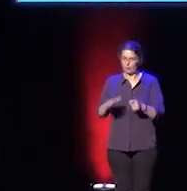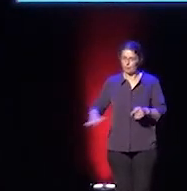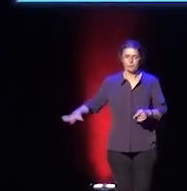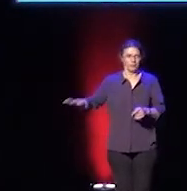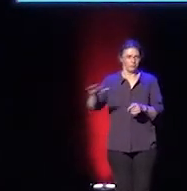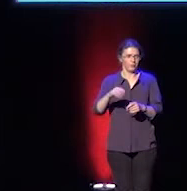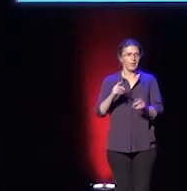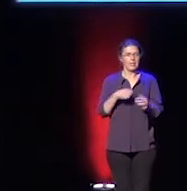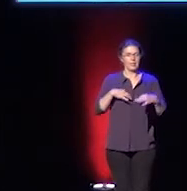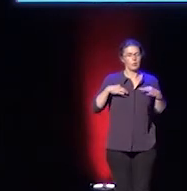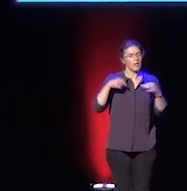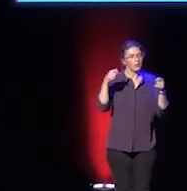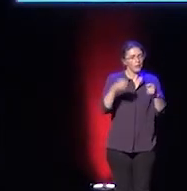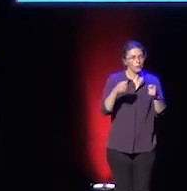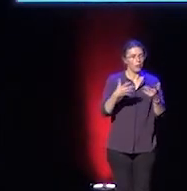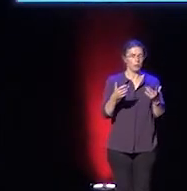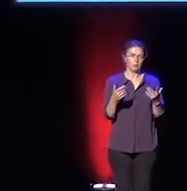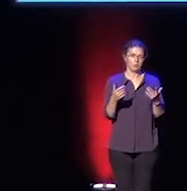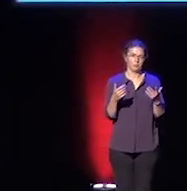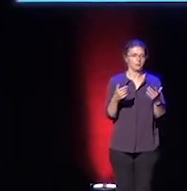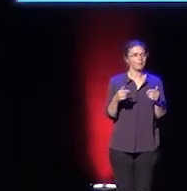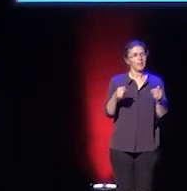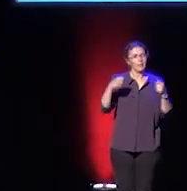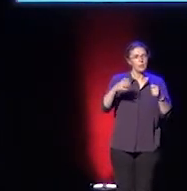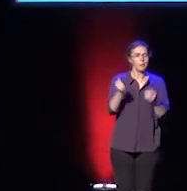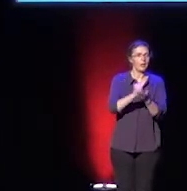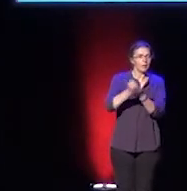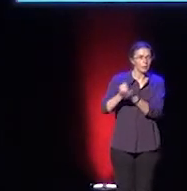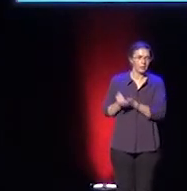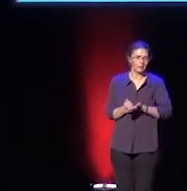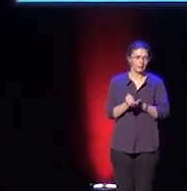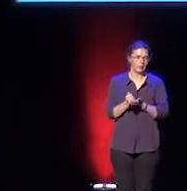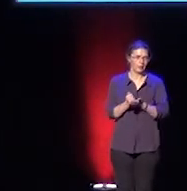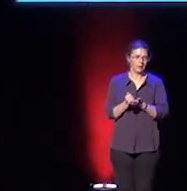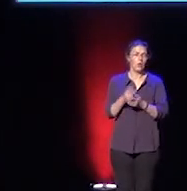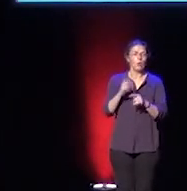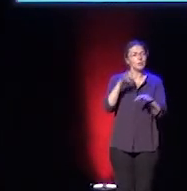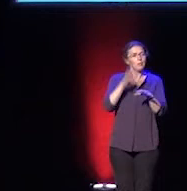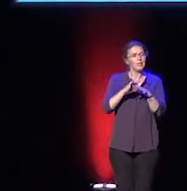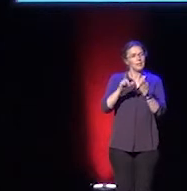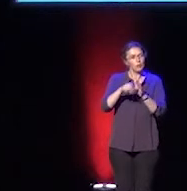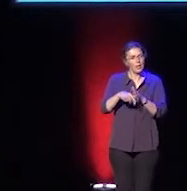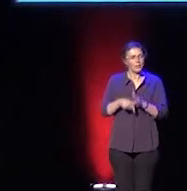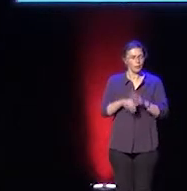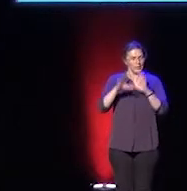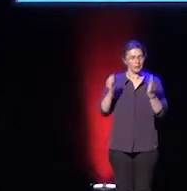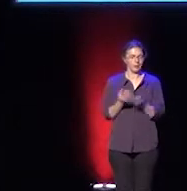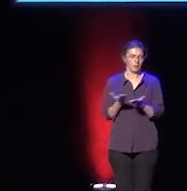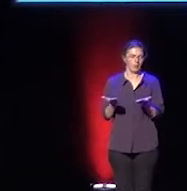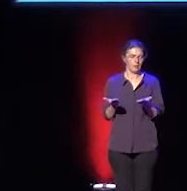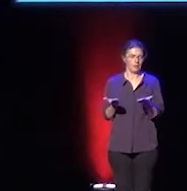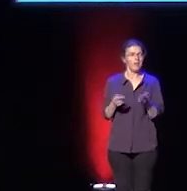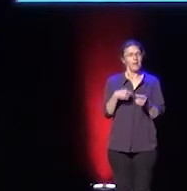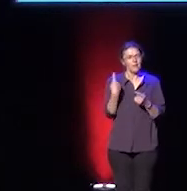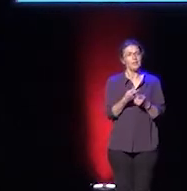um Gesundheitsversorgung, um Versorgung mit Apotheken und Apotheke und medizinischen Leistungen insgesamt.